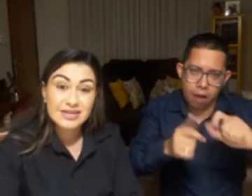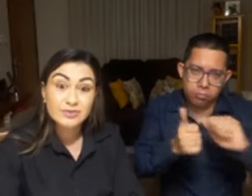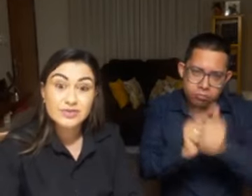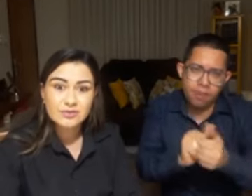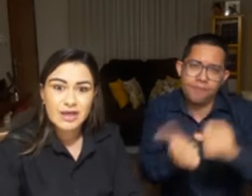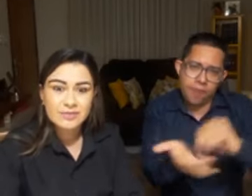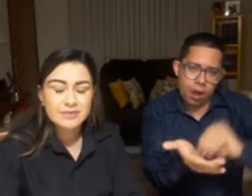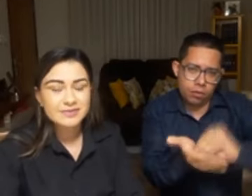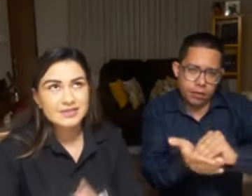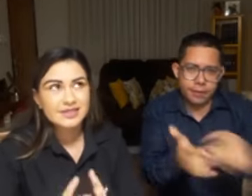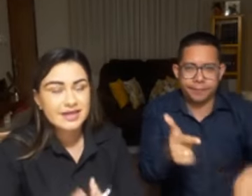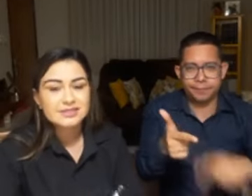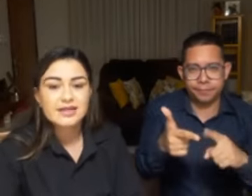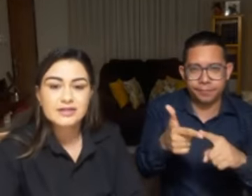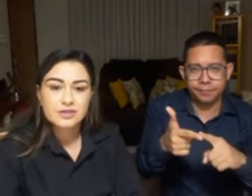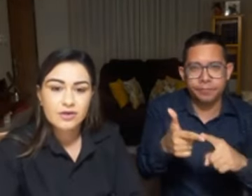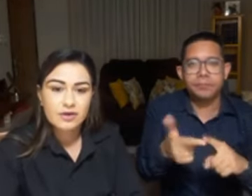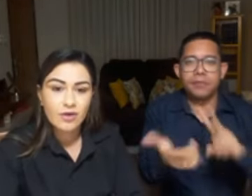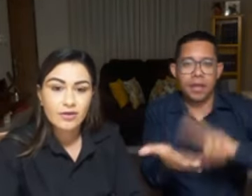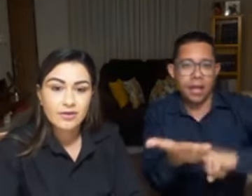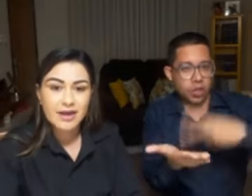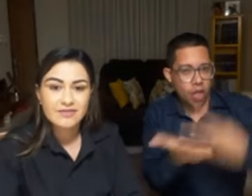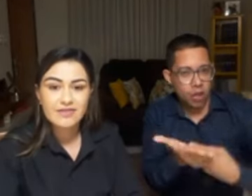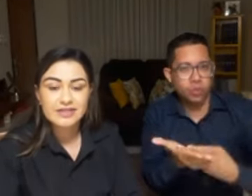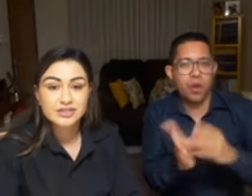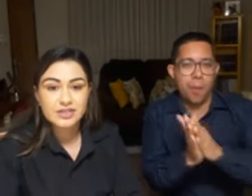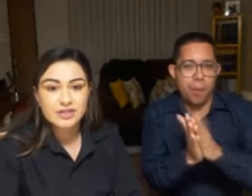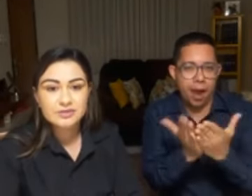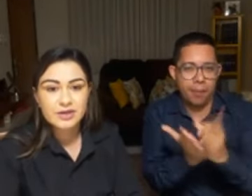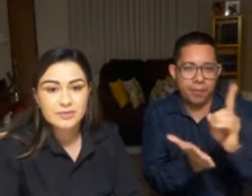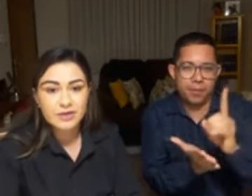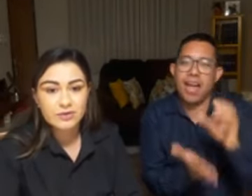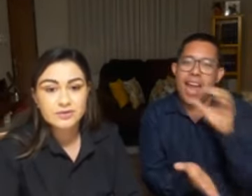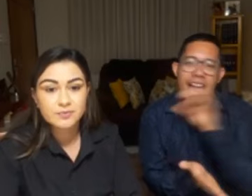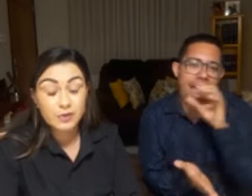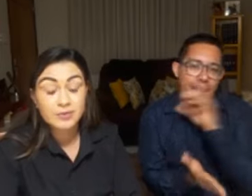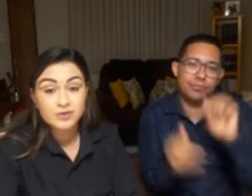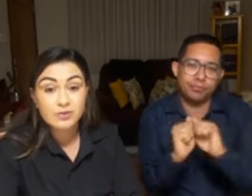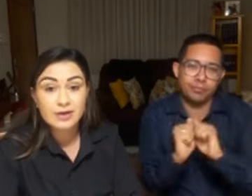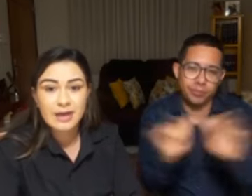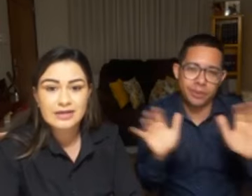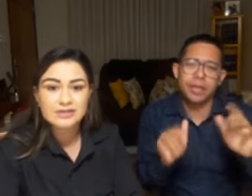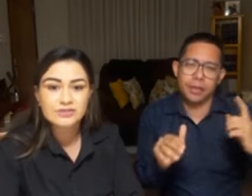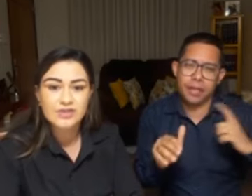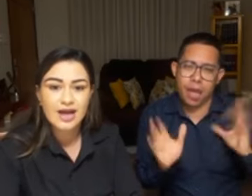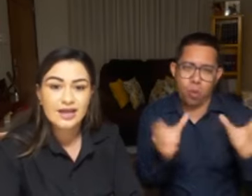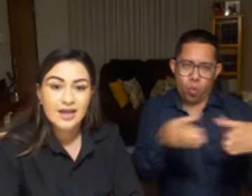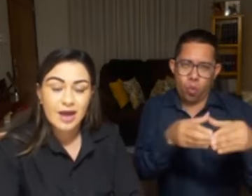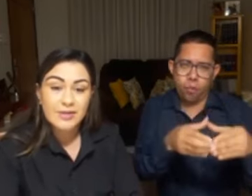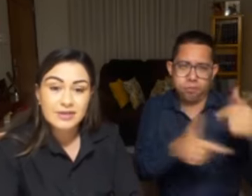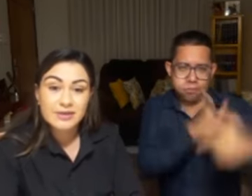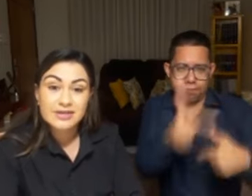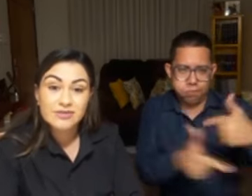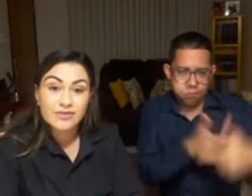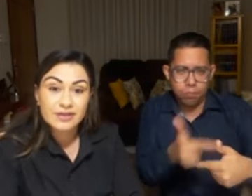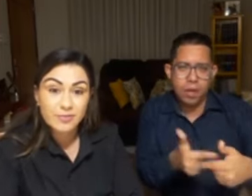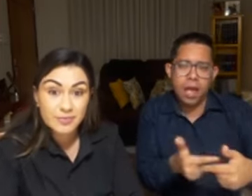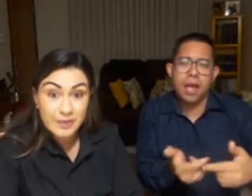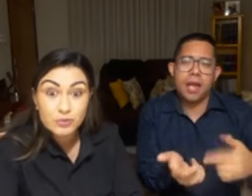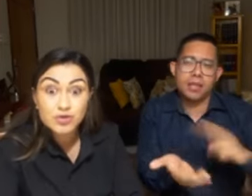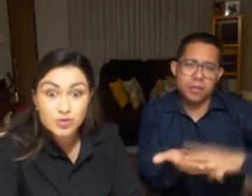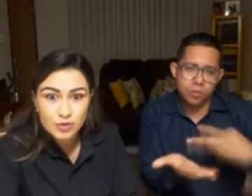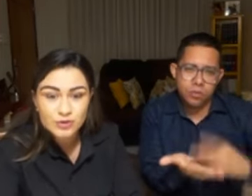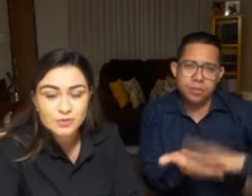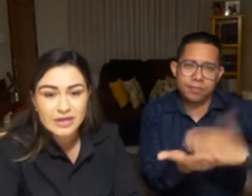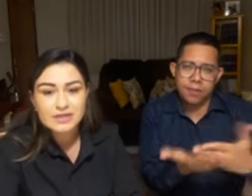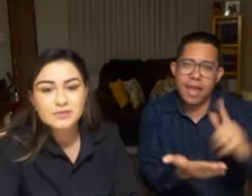dessa tradução da Bíblia, que graças a Deus agora logo em breve vai estar chegando aí para nós. Tem um pessoal trabalhando já. É uma interpretação feita